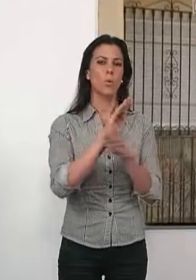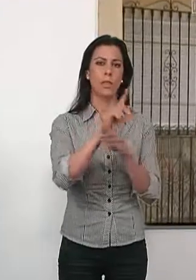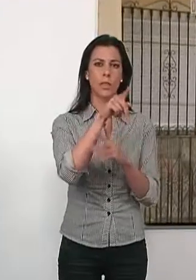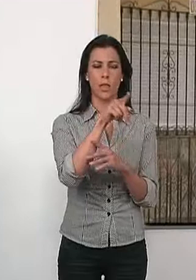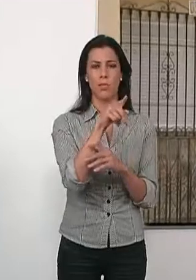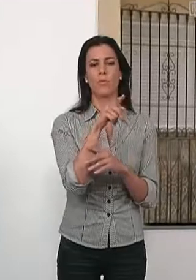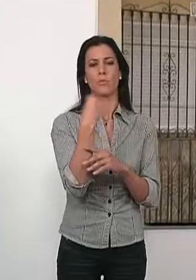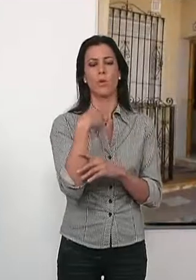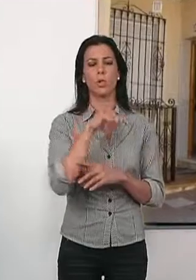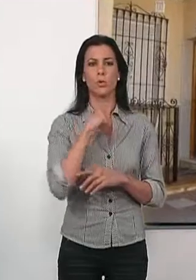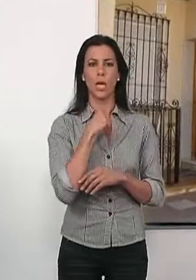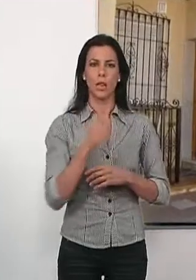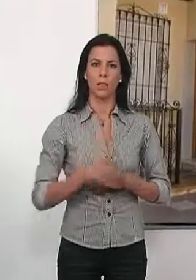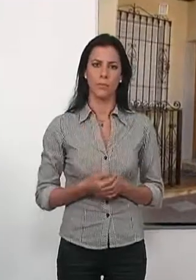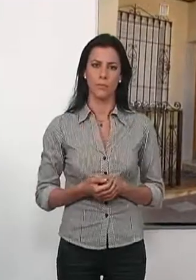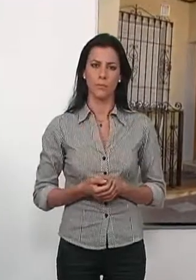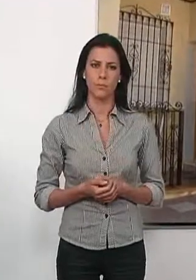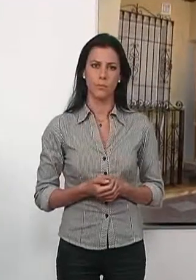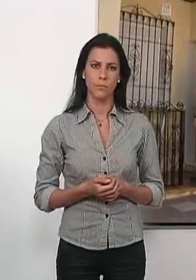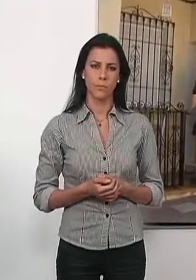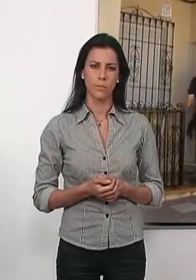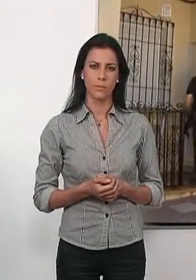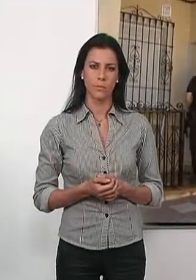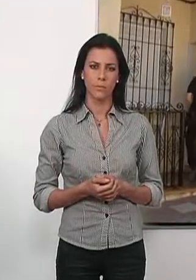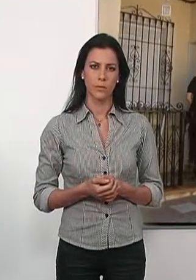cuidados intensivos del citado hospital